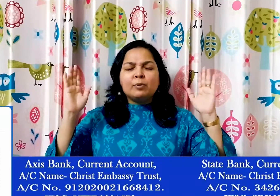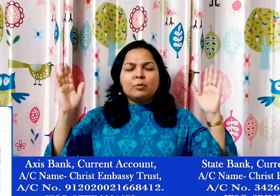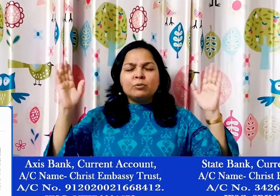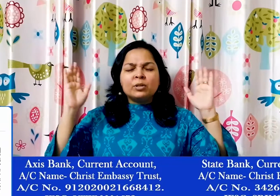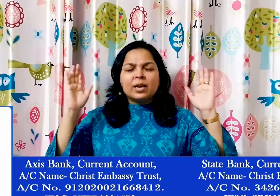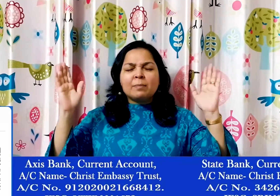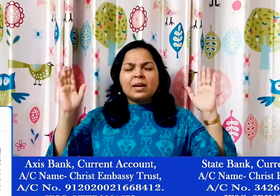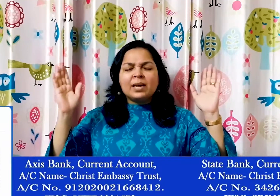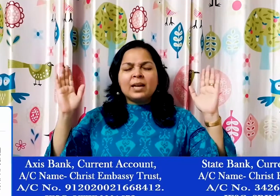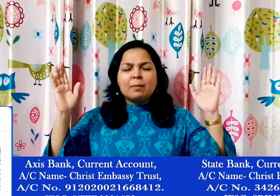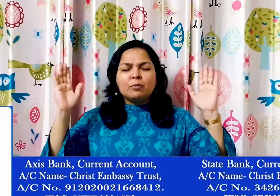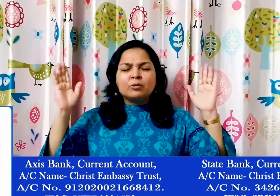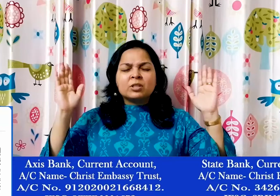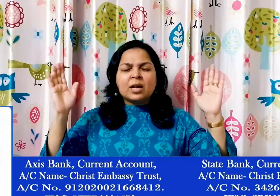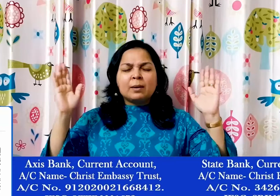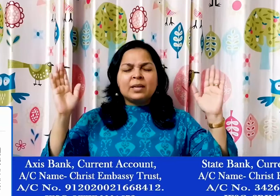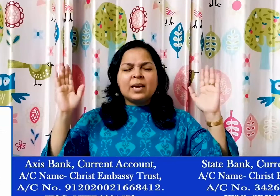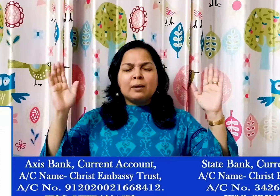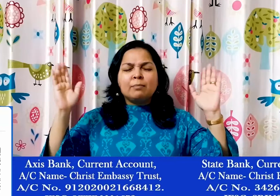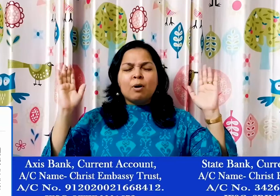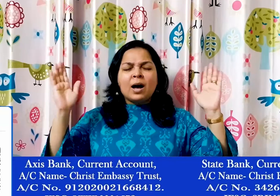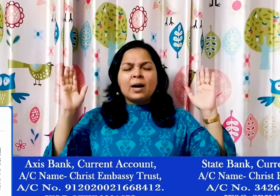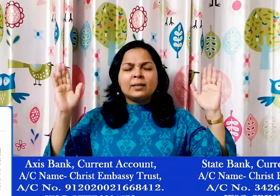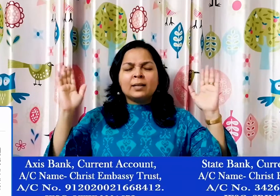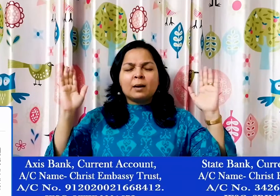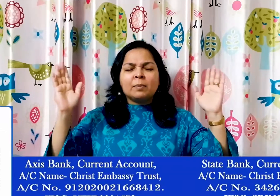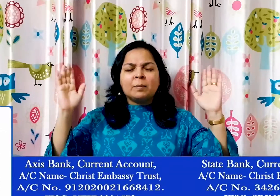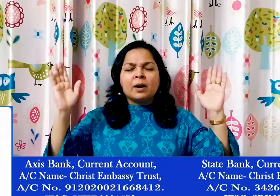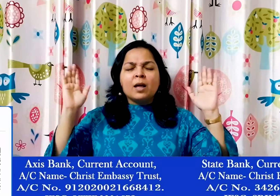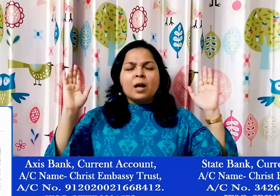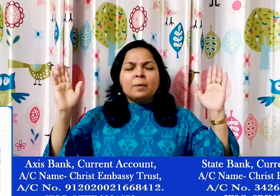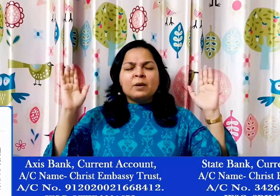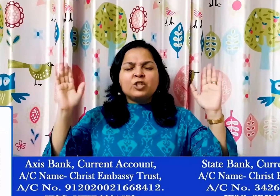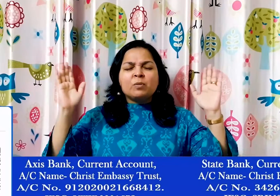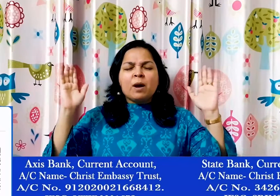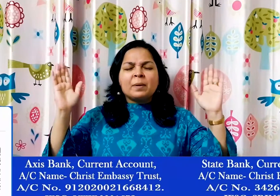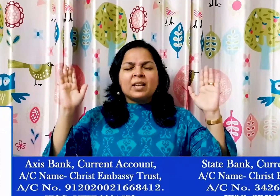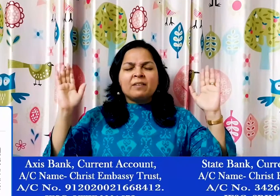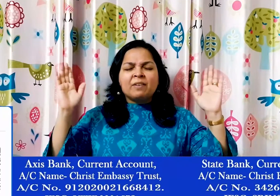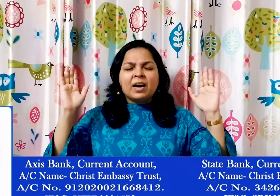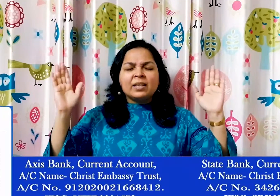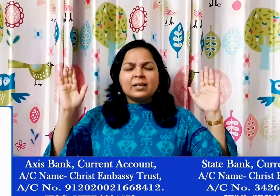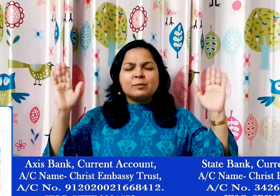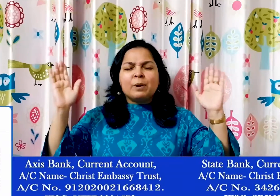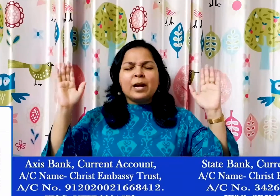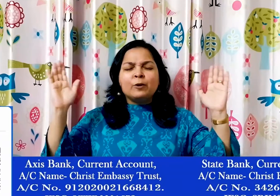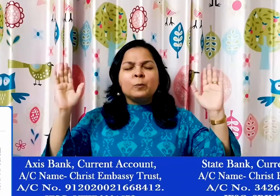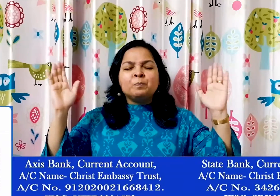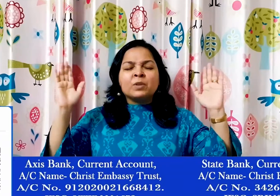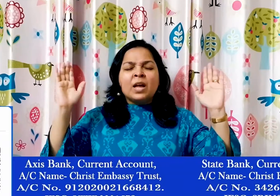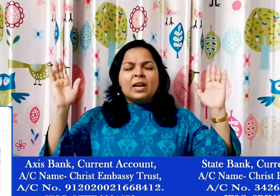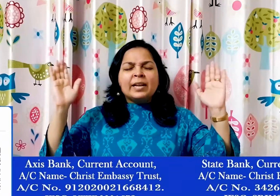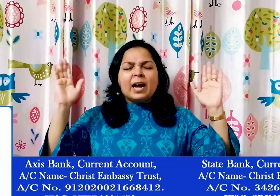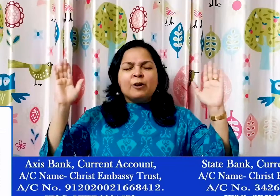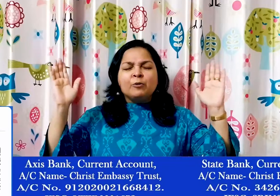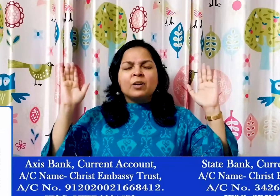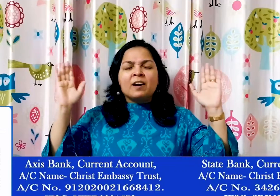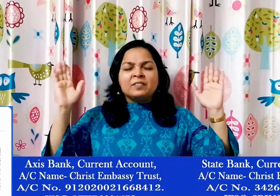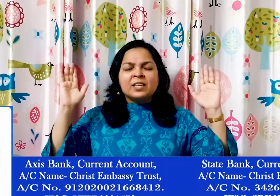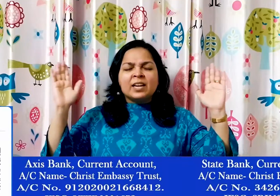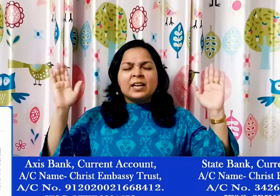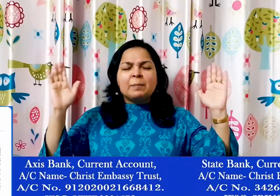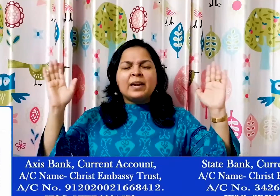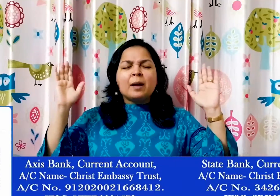साखल दो उन तेरा बल्कि अब उसका रब तेरा लब आहान तेरा बाबा। परमेश्वर बाप का धन्यवाद देते इस भेंट को लाने का